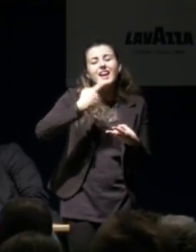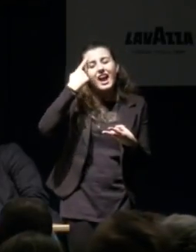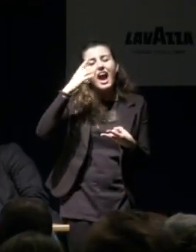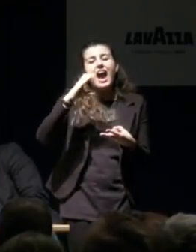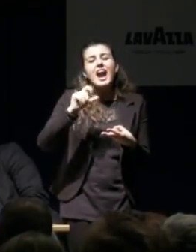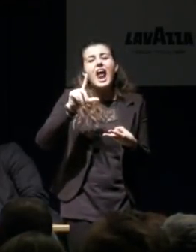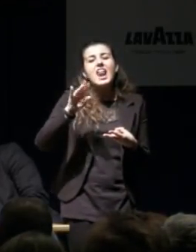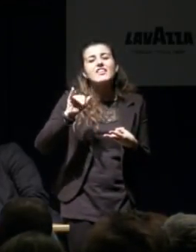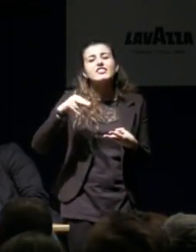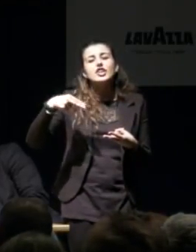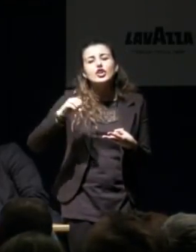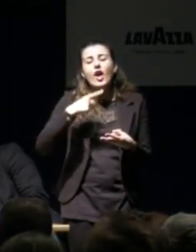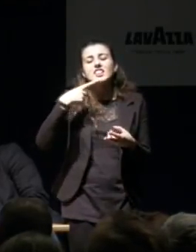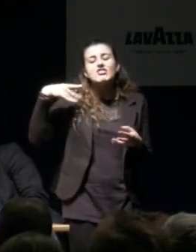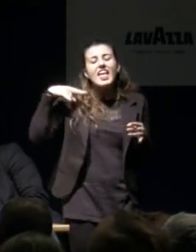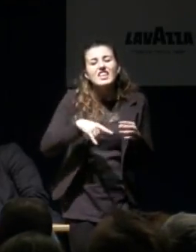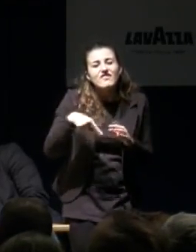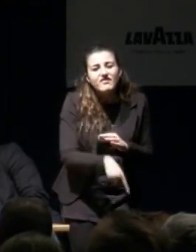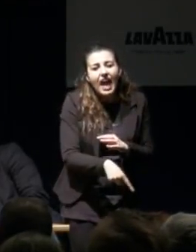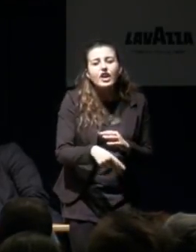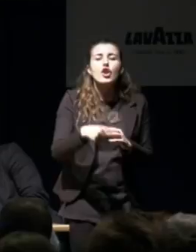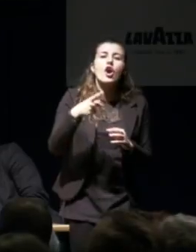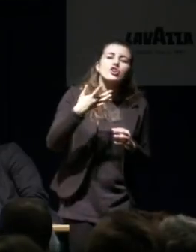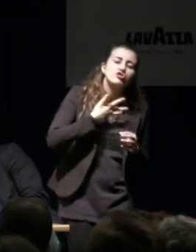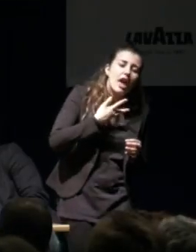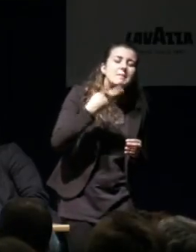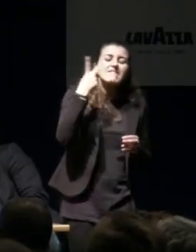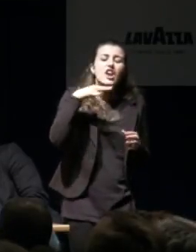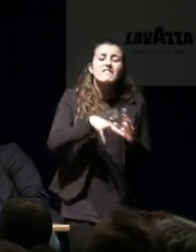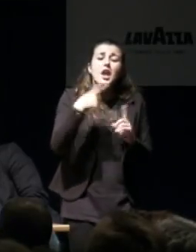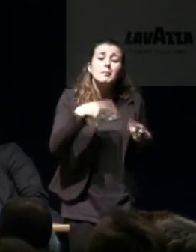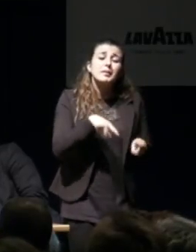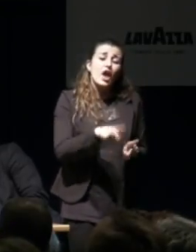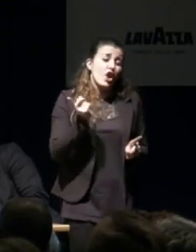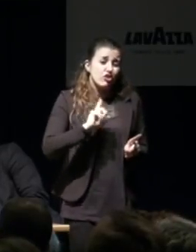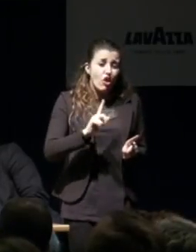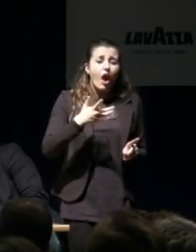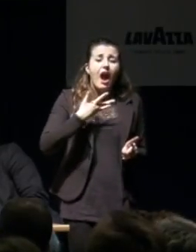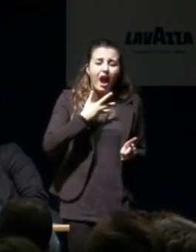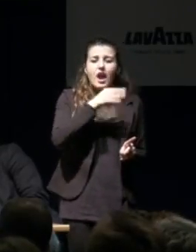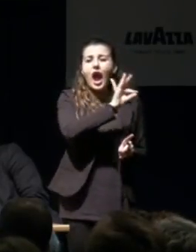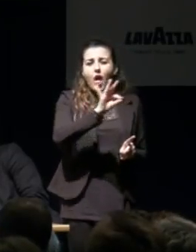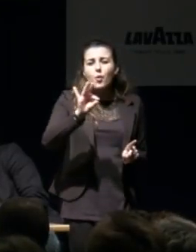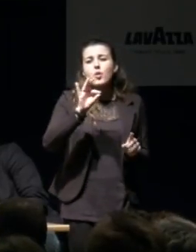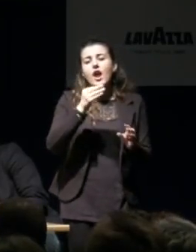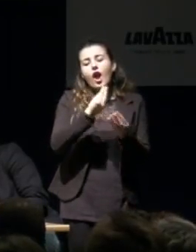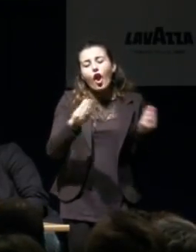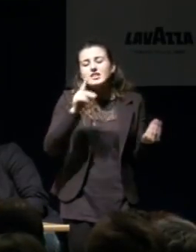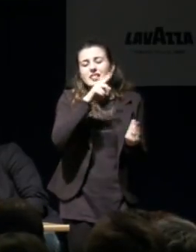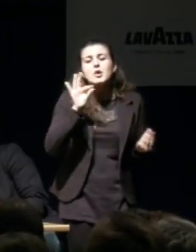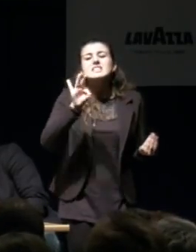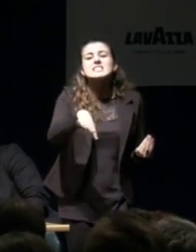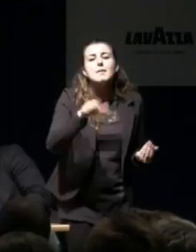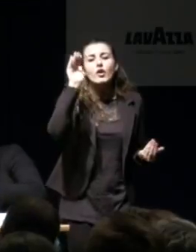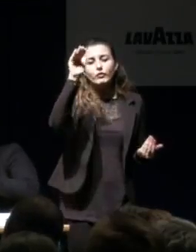che inferno non sono nell'inferno che abbiamo di fronte ma anche quelle cose che erano dei semi di futuro